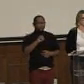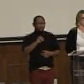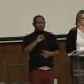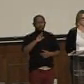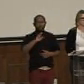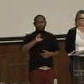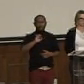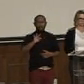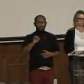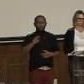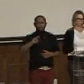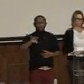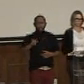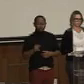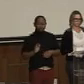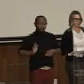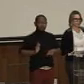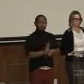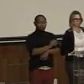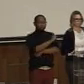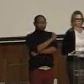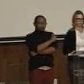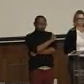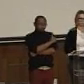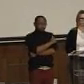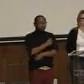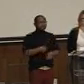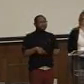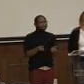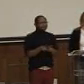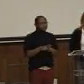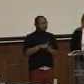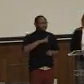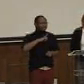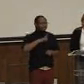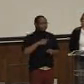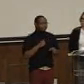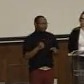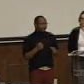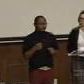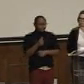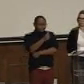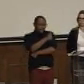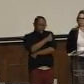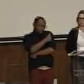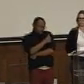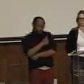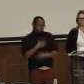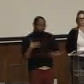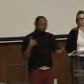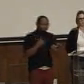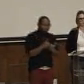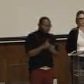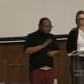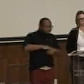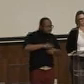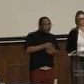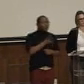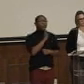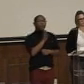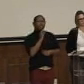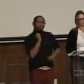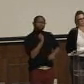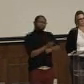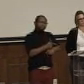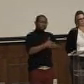assistência estudantil e uma maior aproximação com o mercado de trabalho, com o Instituto